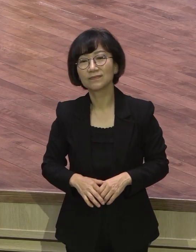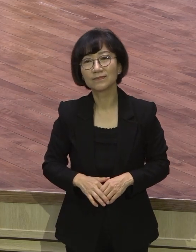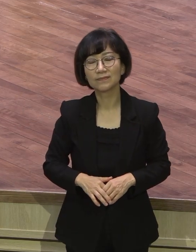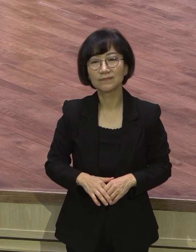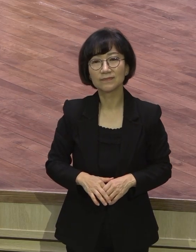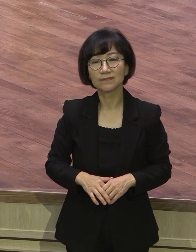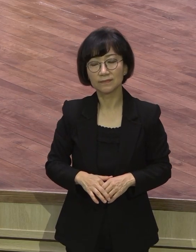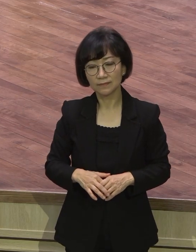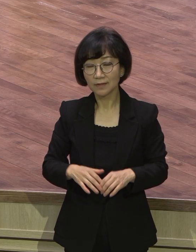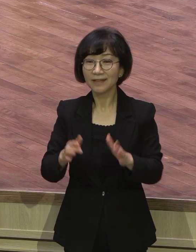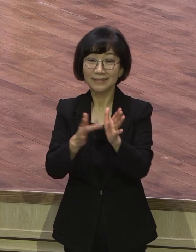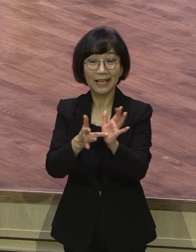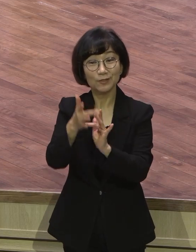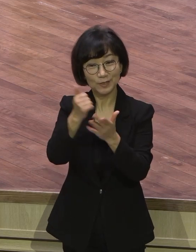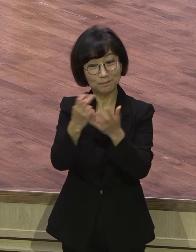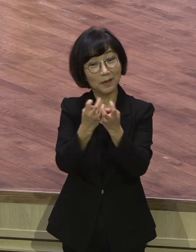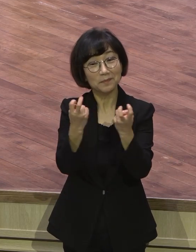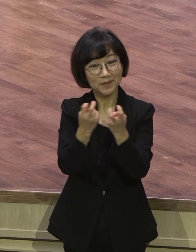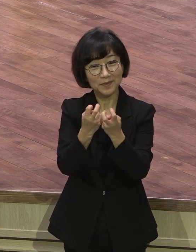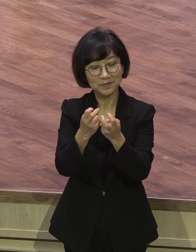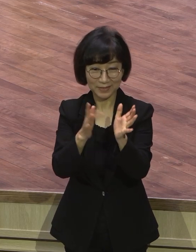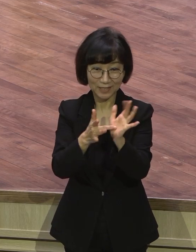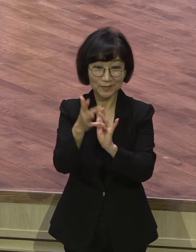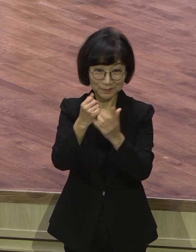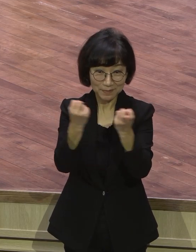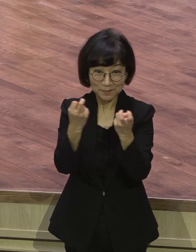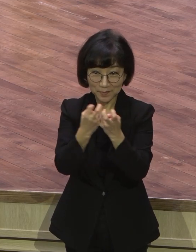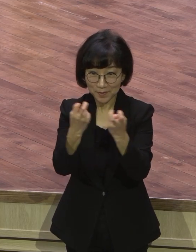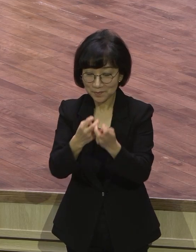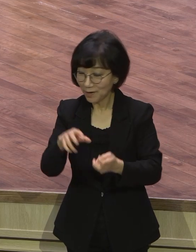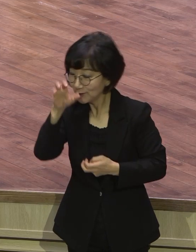예수님의 방법입니다. 선으로 악을 이기라.